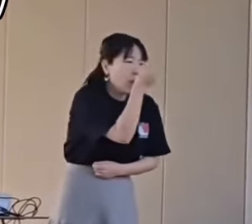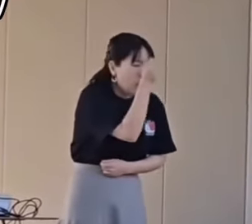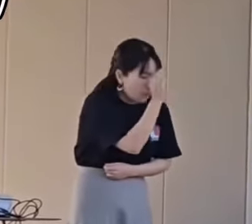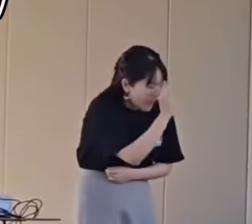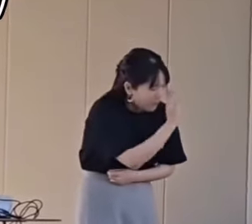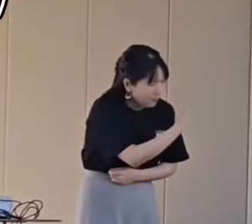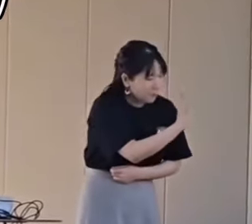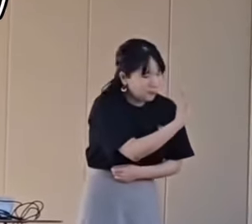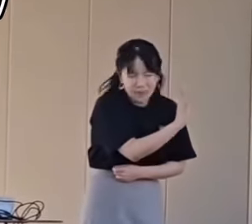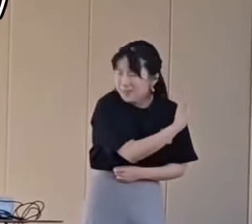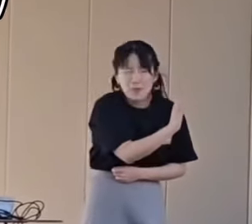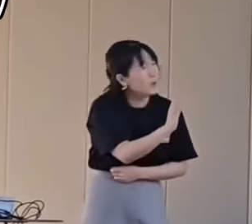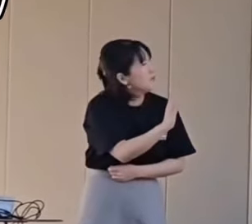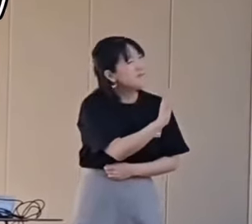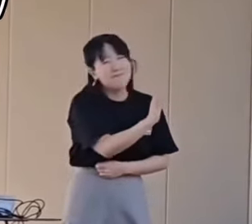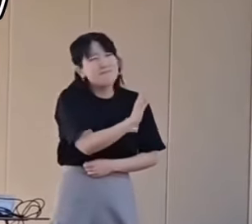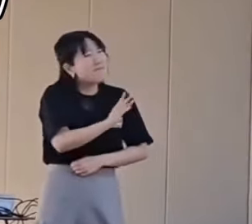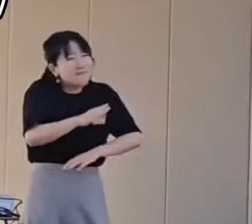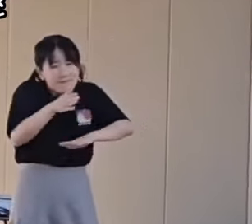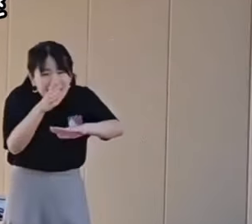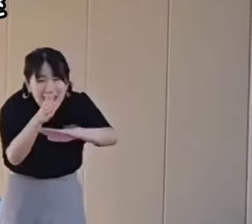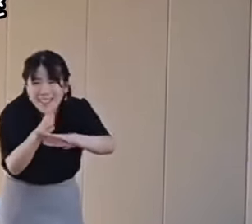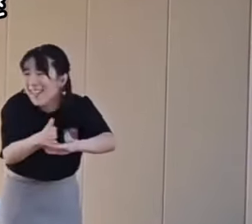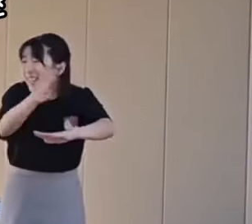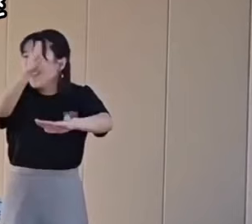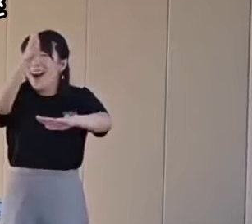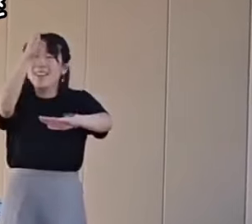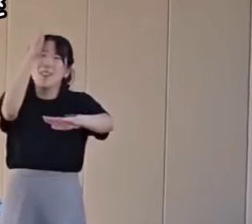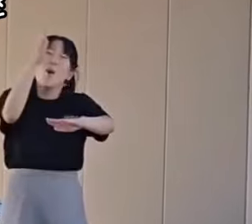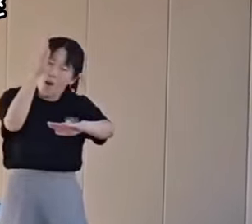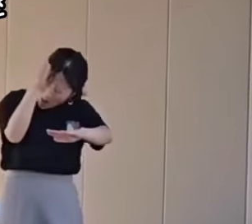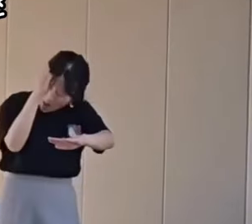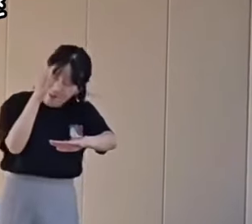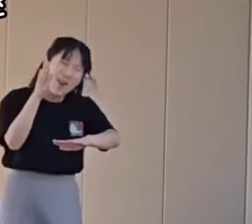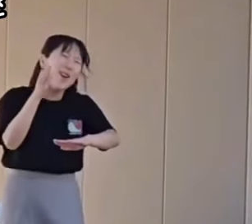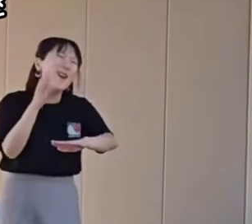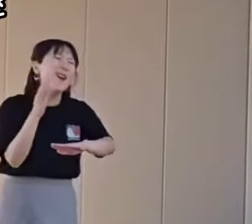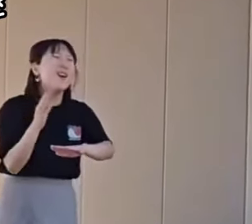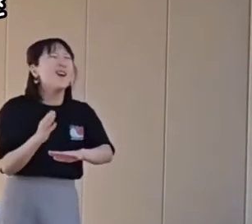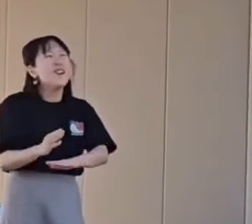ごめんねよりありがとうと